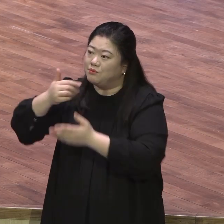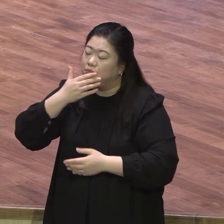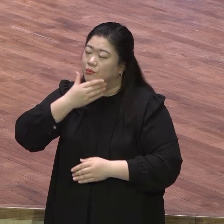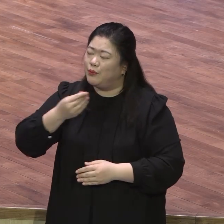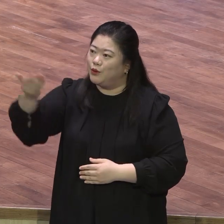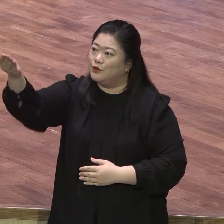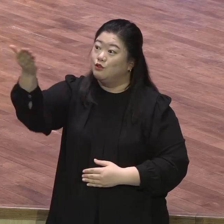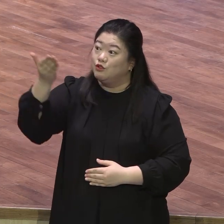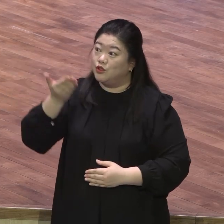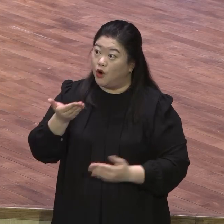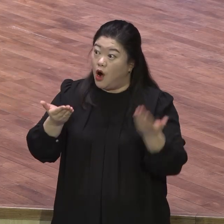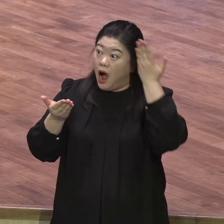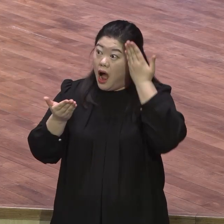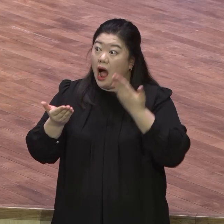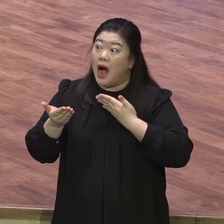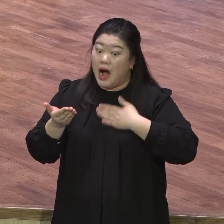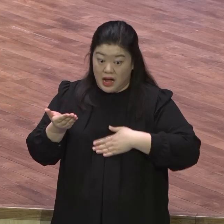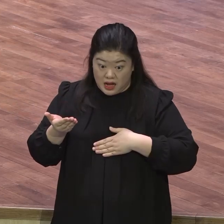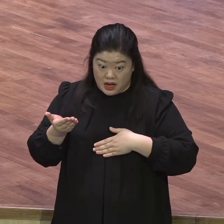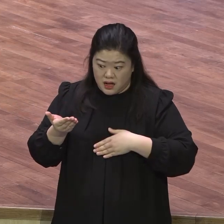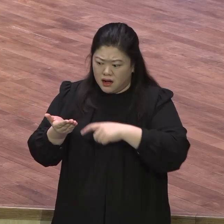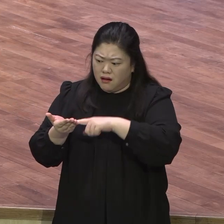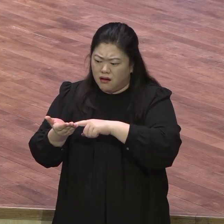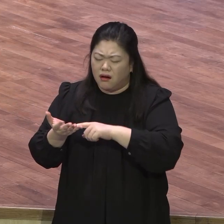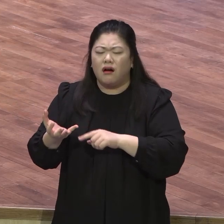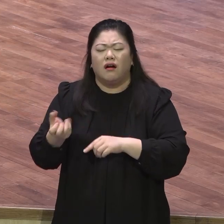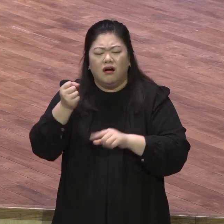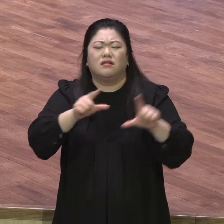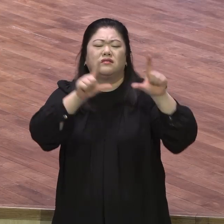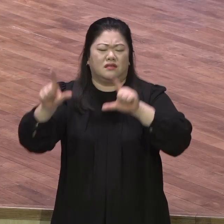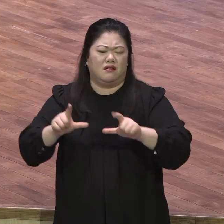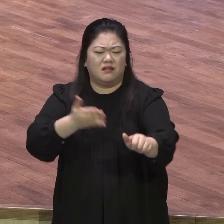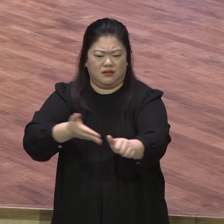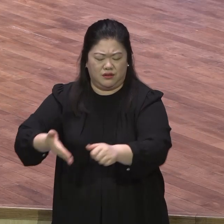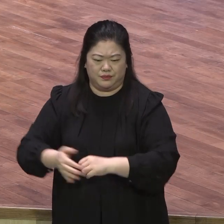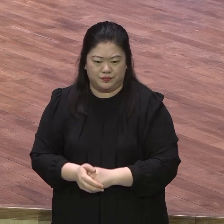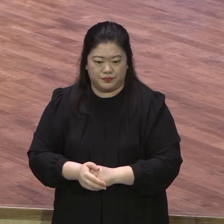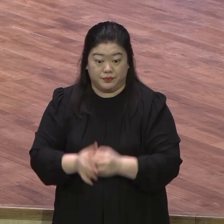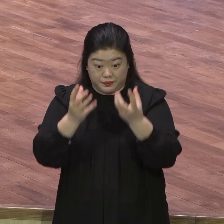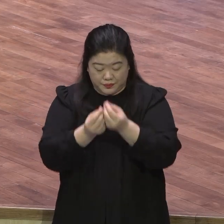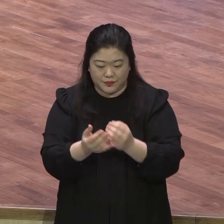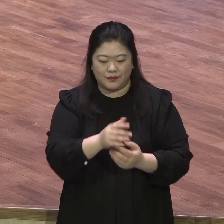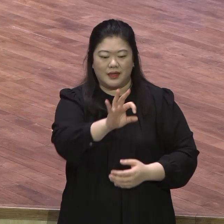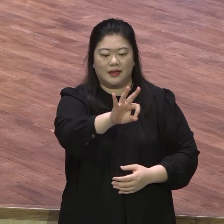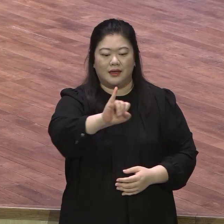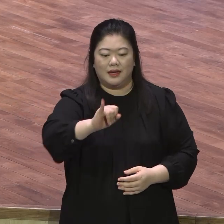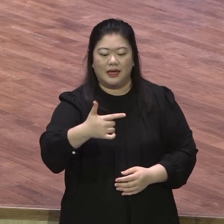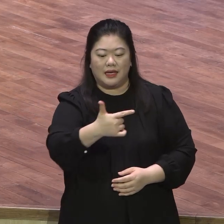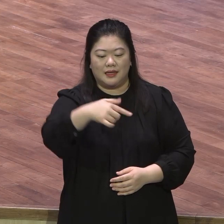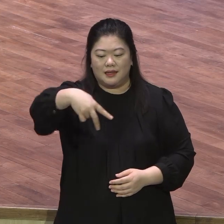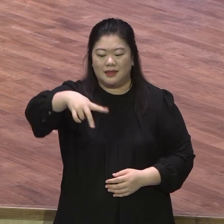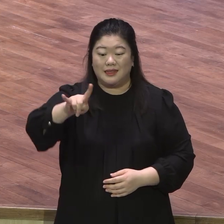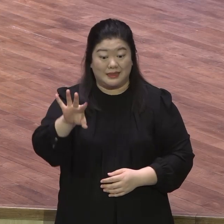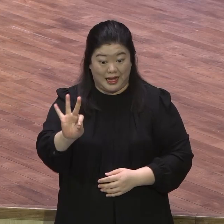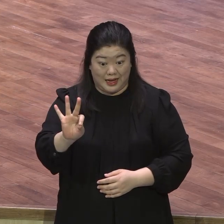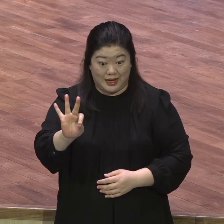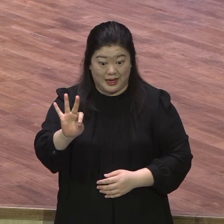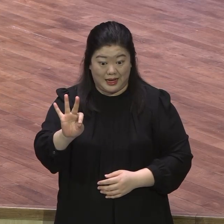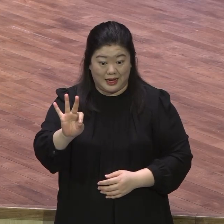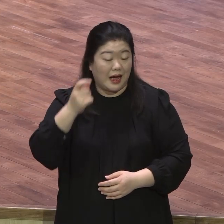바랍니다. 인생이란 말을 한문으로 보면 참 재미있죠. 인생 인생 한문 이